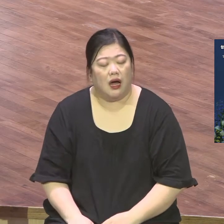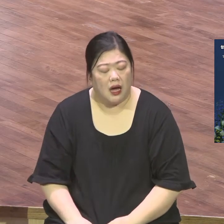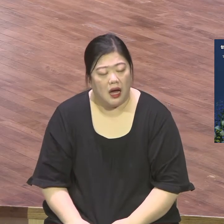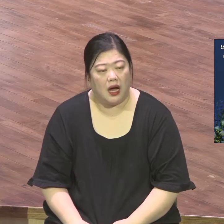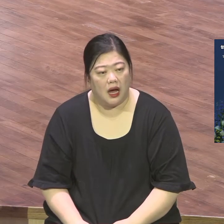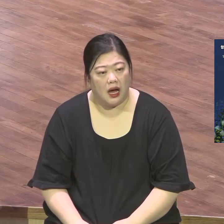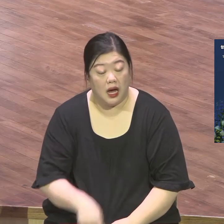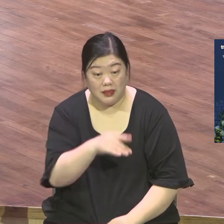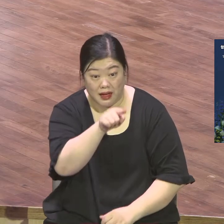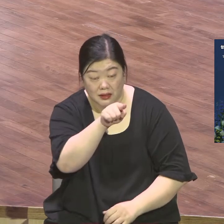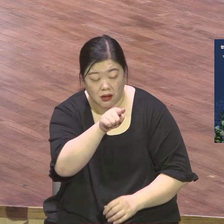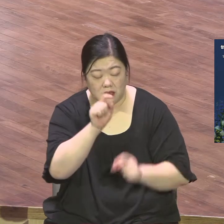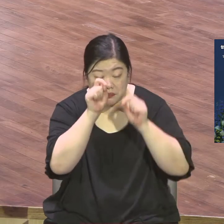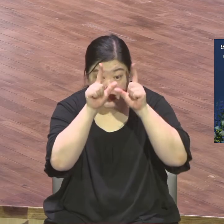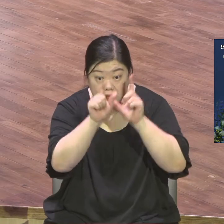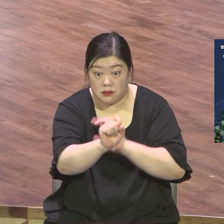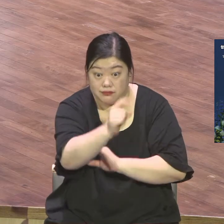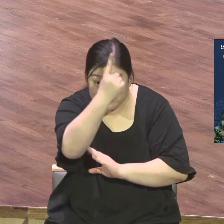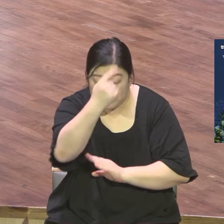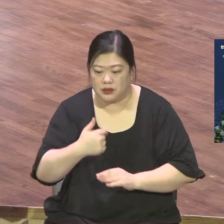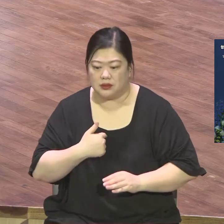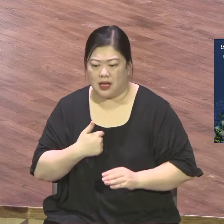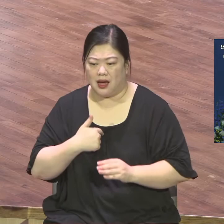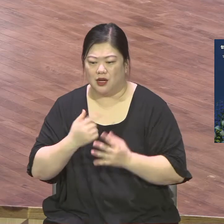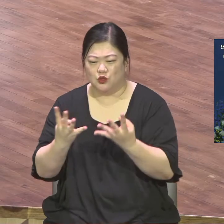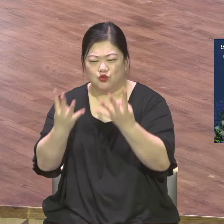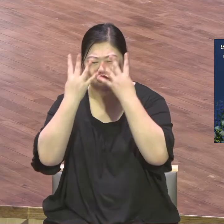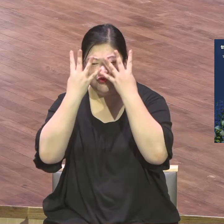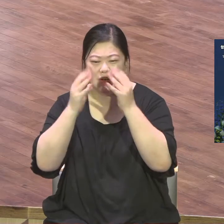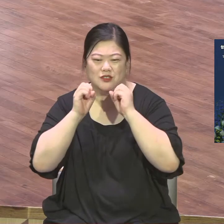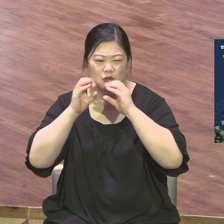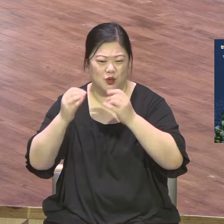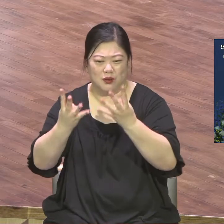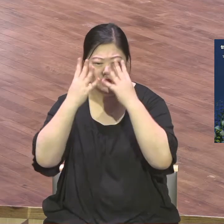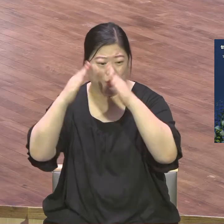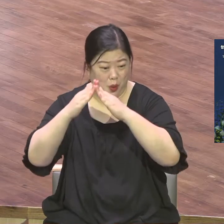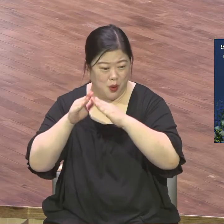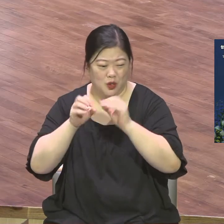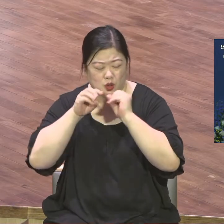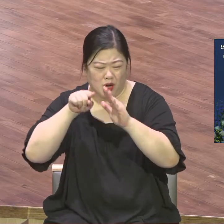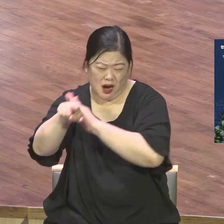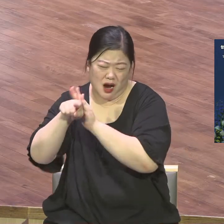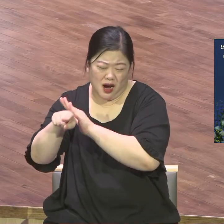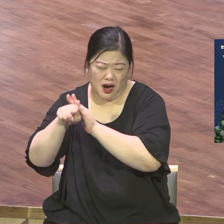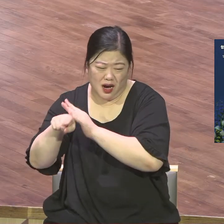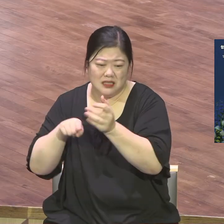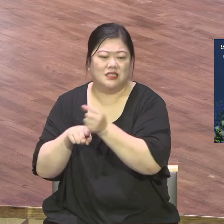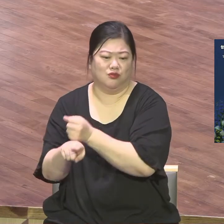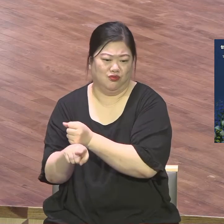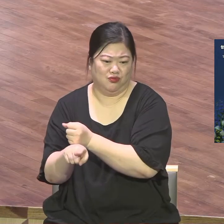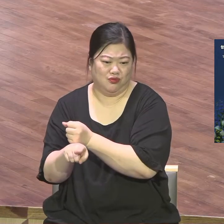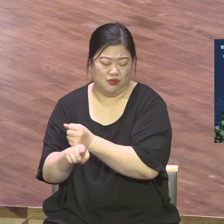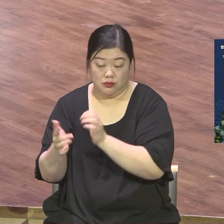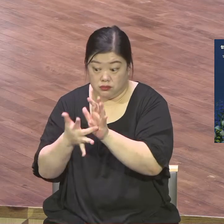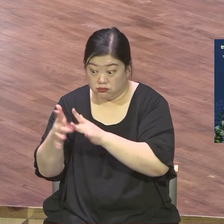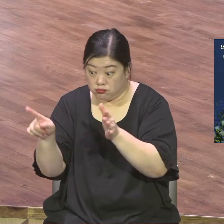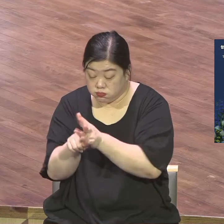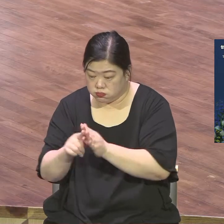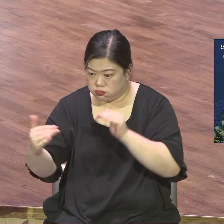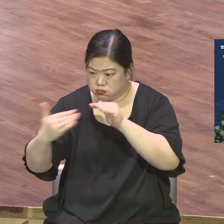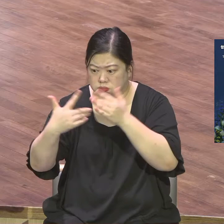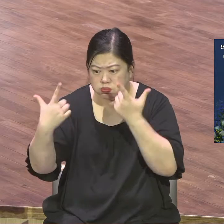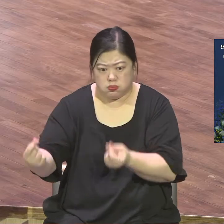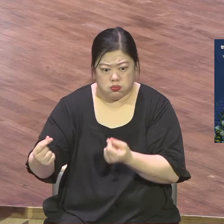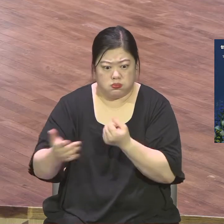것입니다. 오네시모니 이후의 말이죠. 두기고와 함께 바울이 골로새 교회에